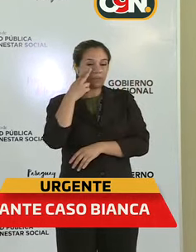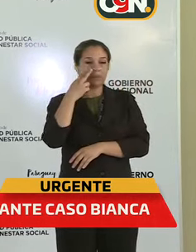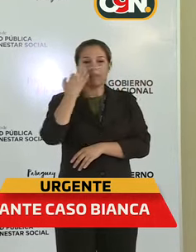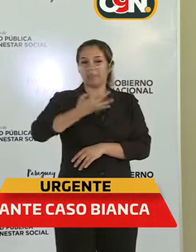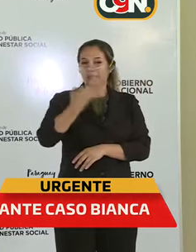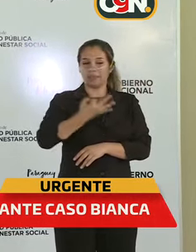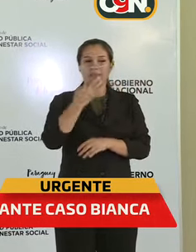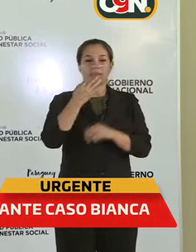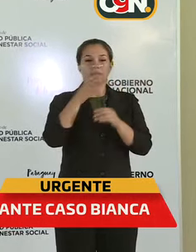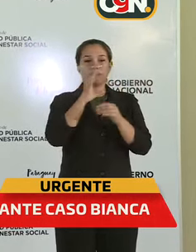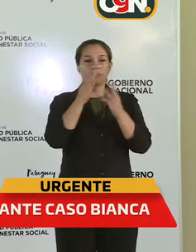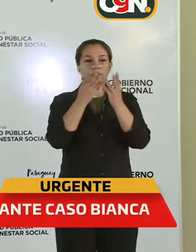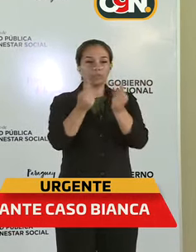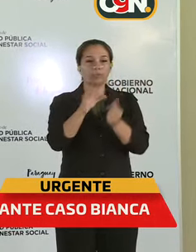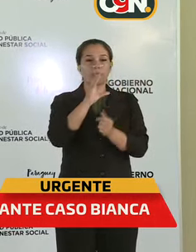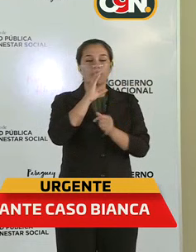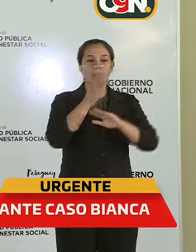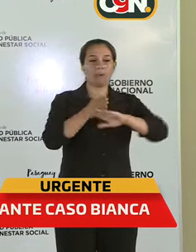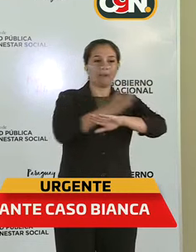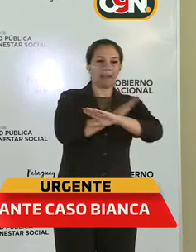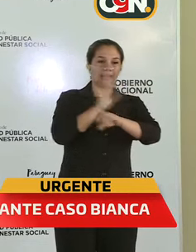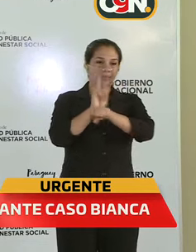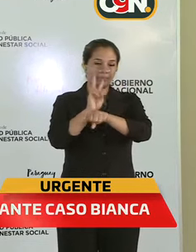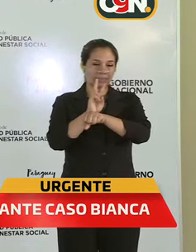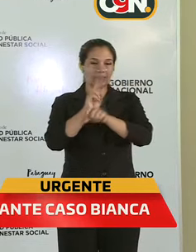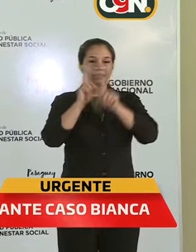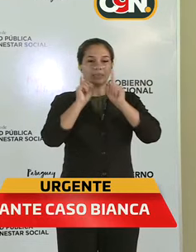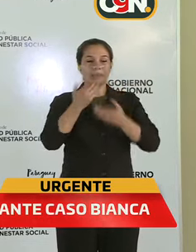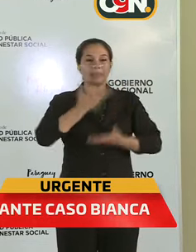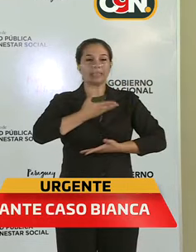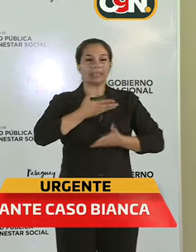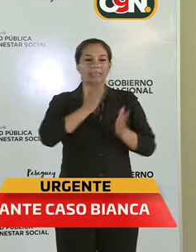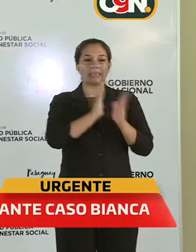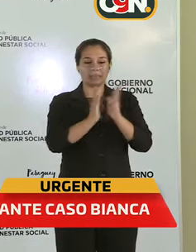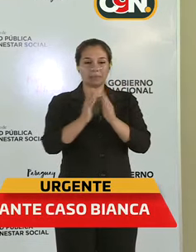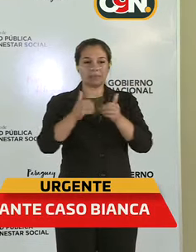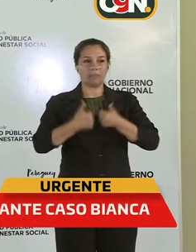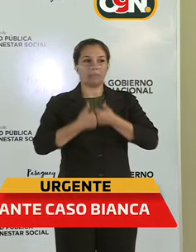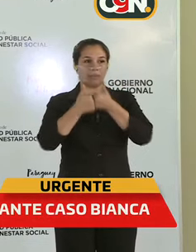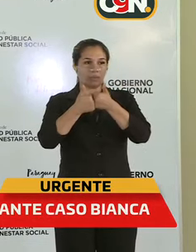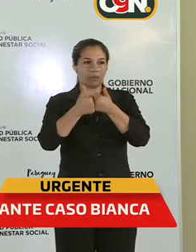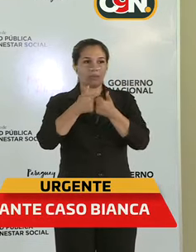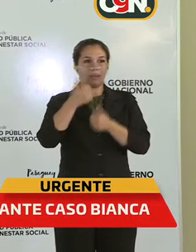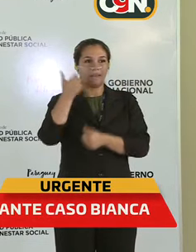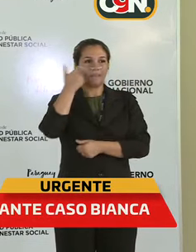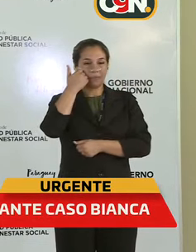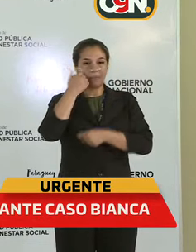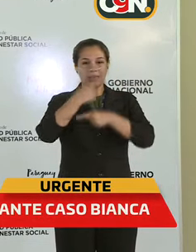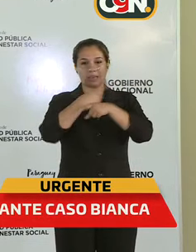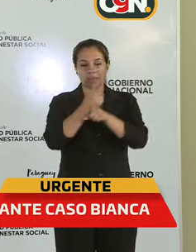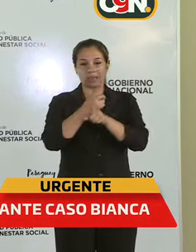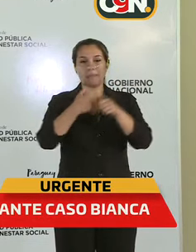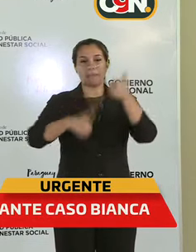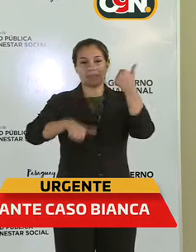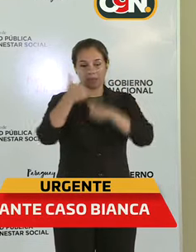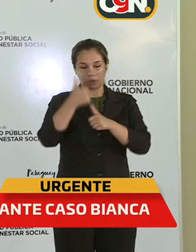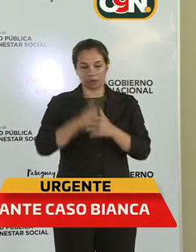sea indicado sea efectivo, de manera adecuada y pueda modificar sosteniblemente la enfermedad y de manera